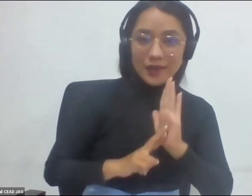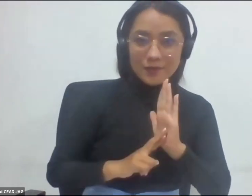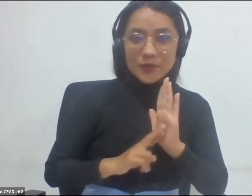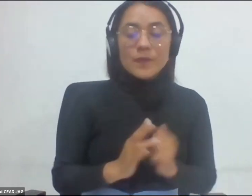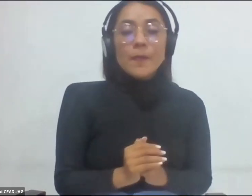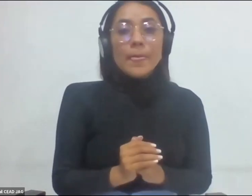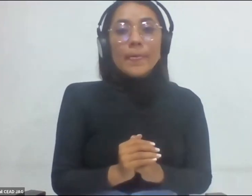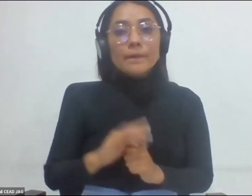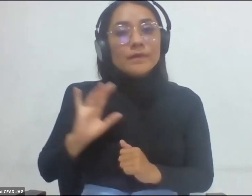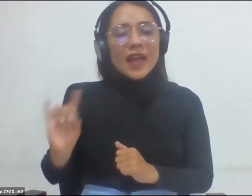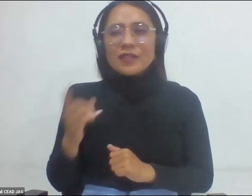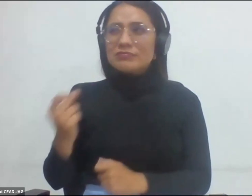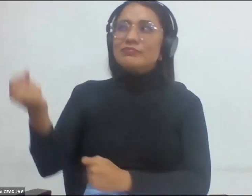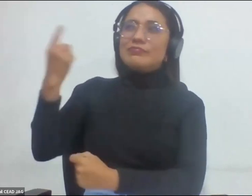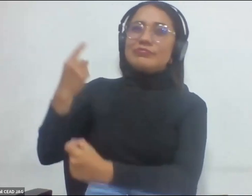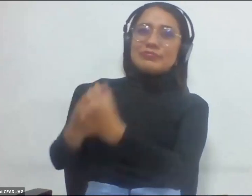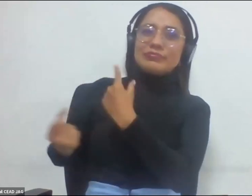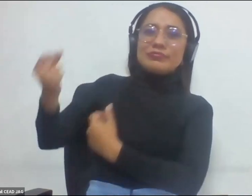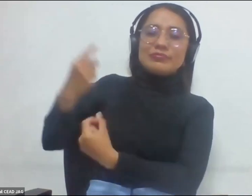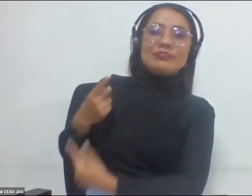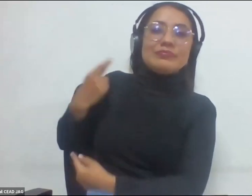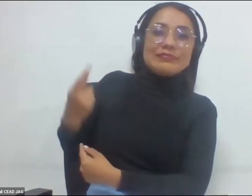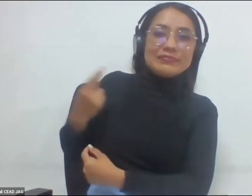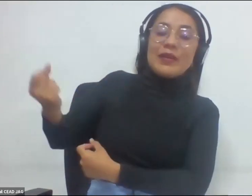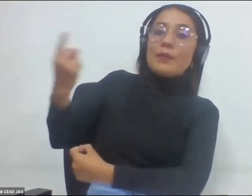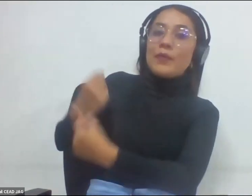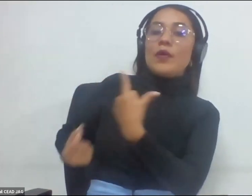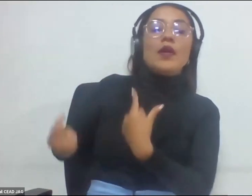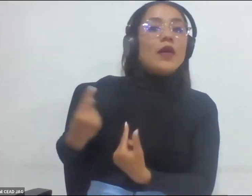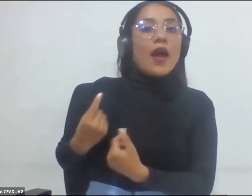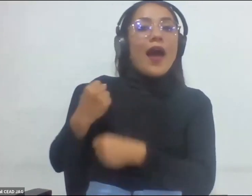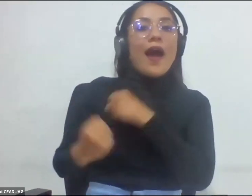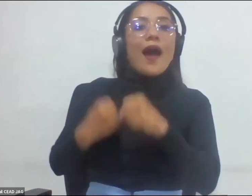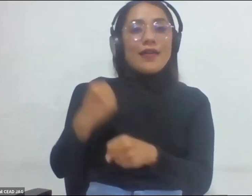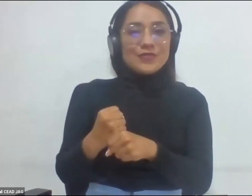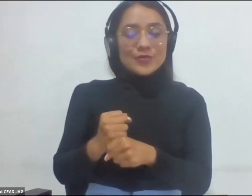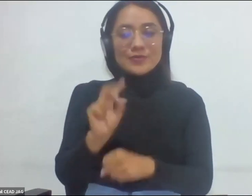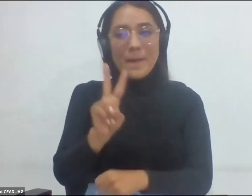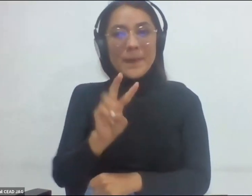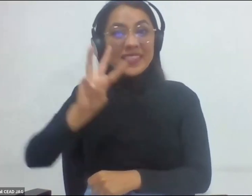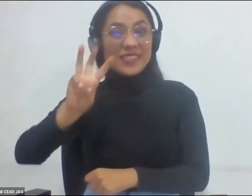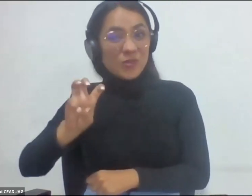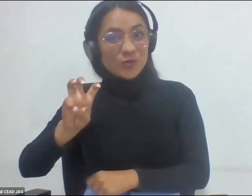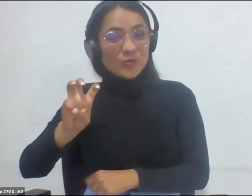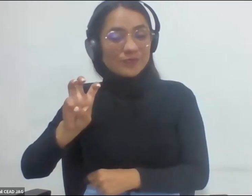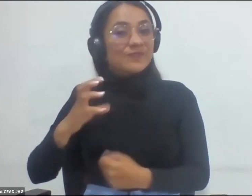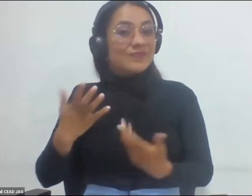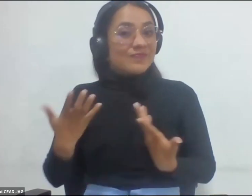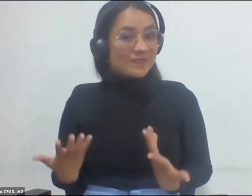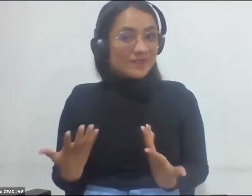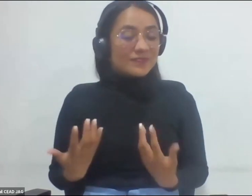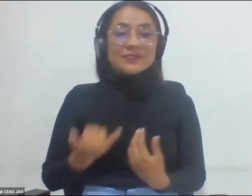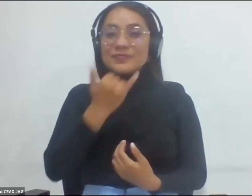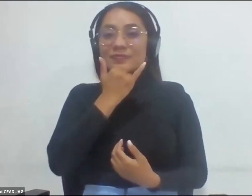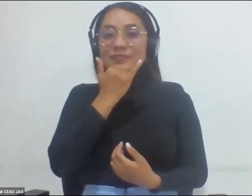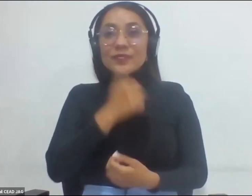que están preguntando muy constantemente y Es sobre la edad los 28 años Sandrita y efectivamente las